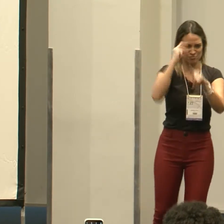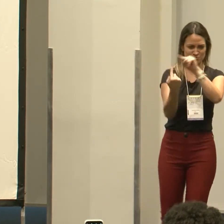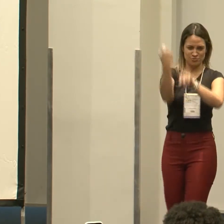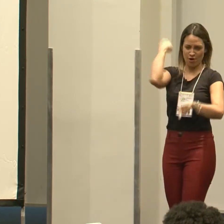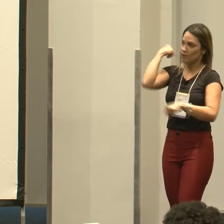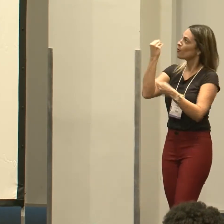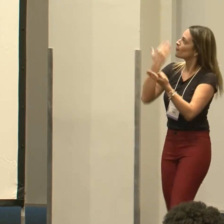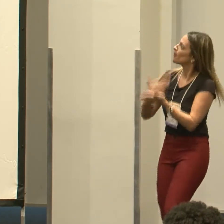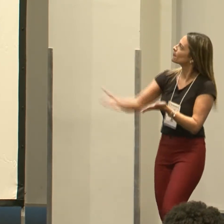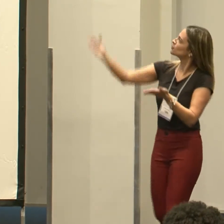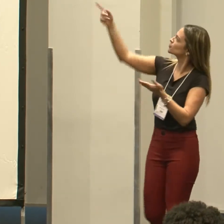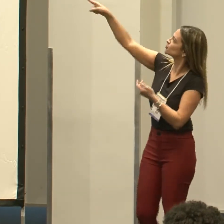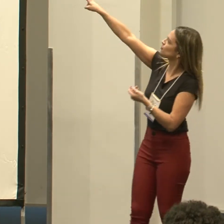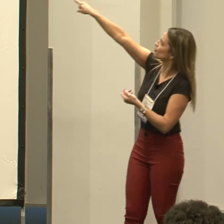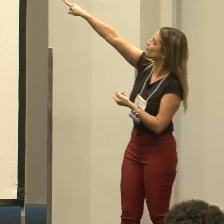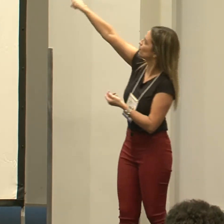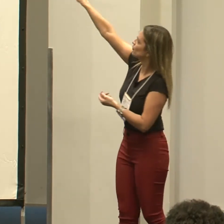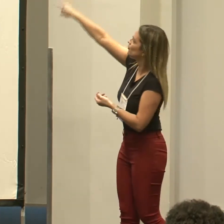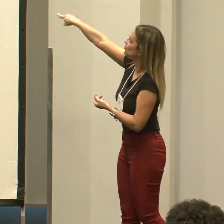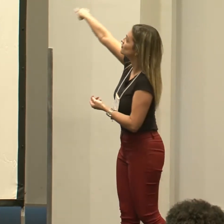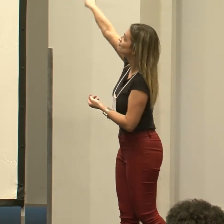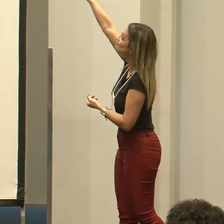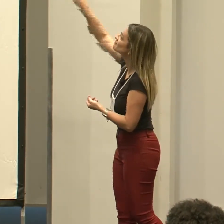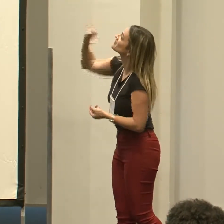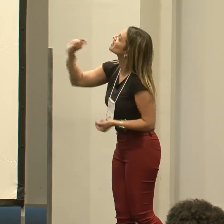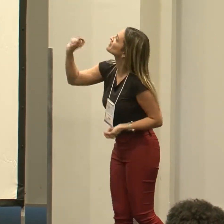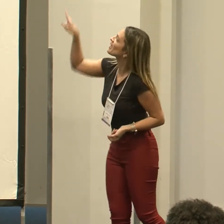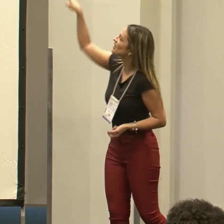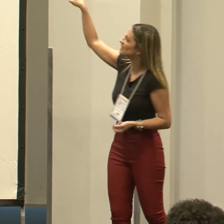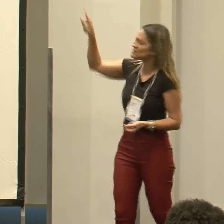Temos, como falamos, a origem da língua de sinais, nós encontramos